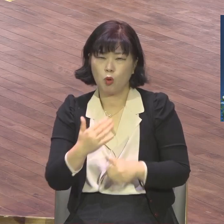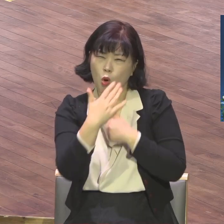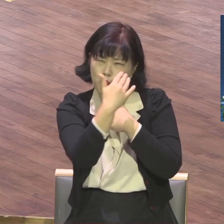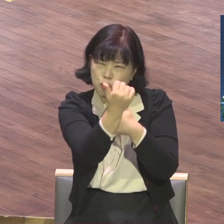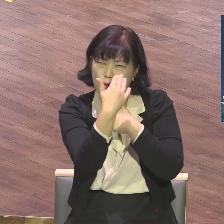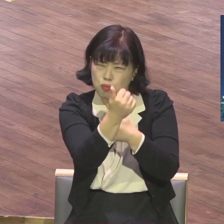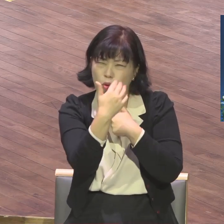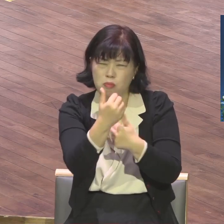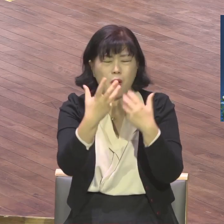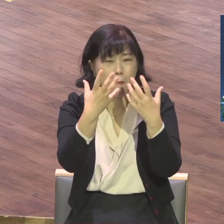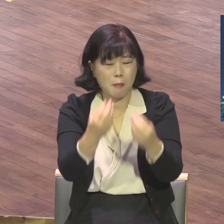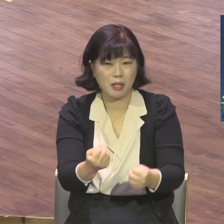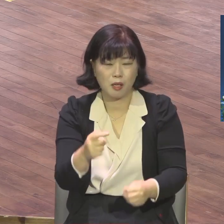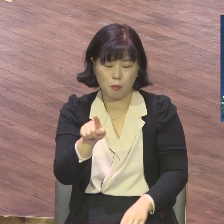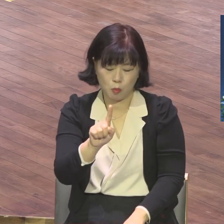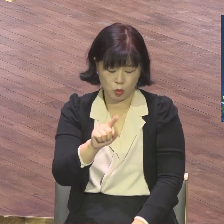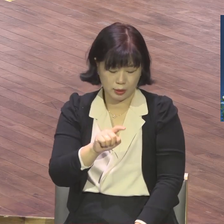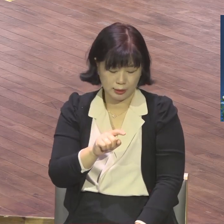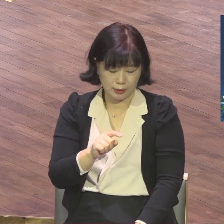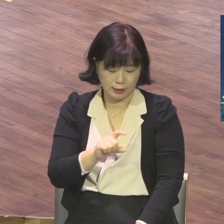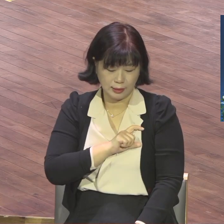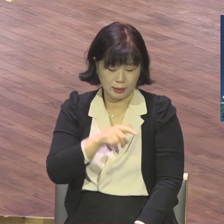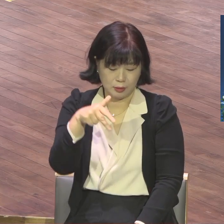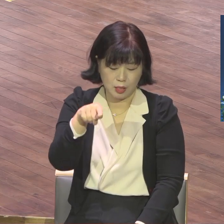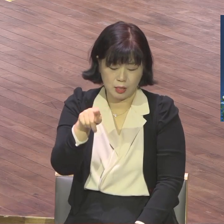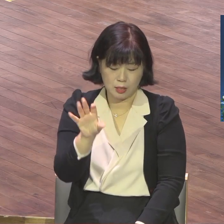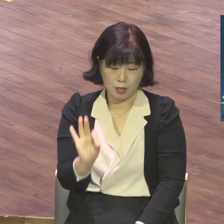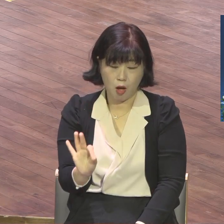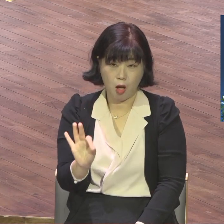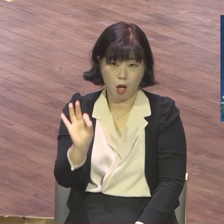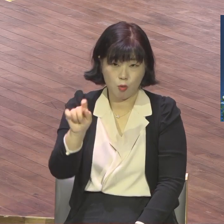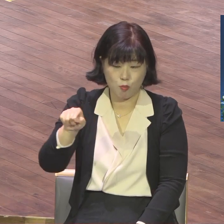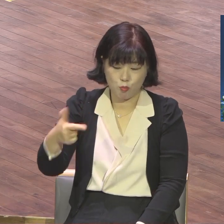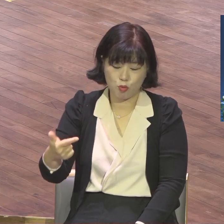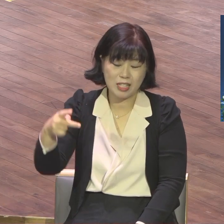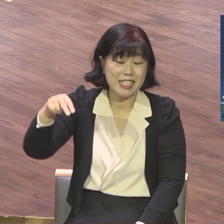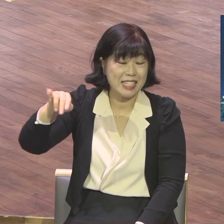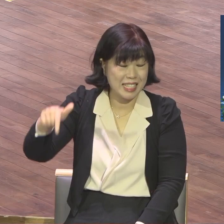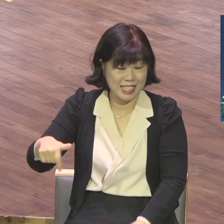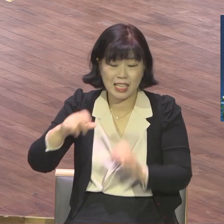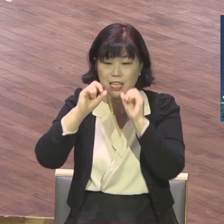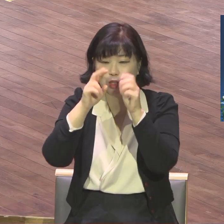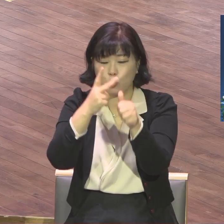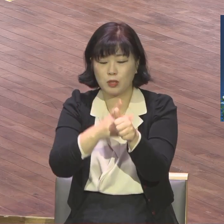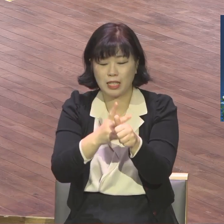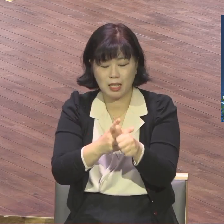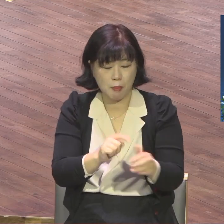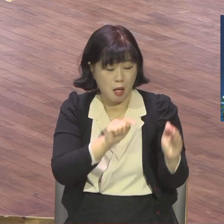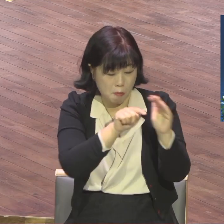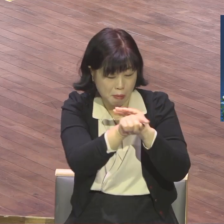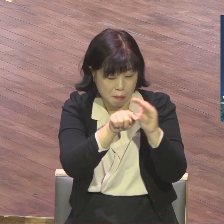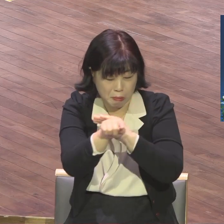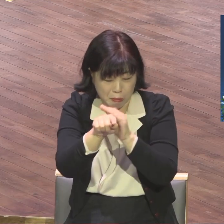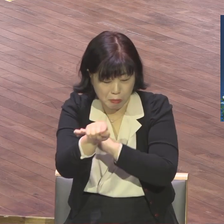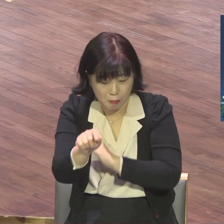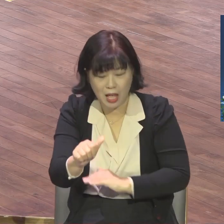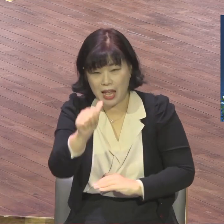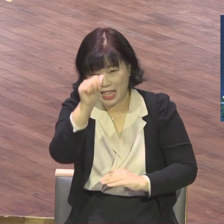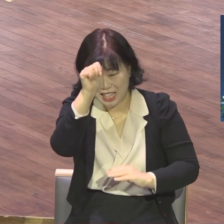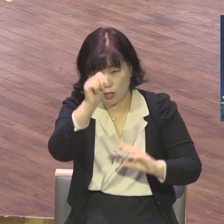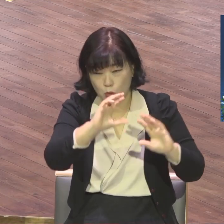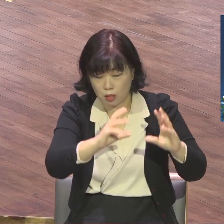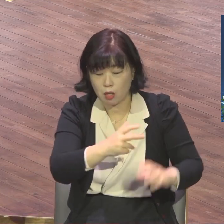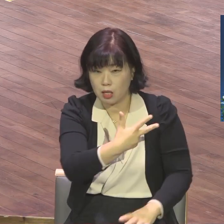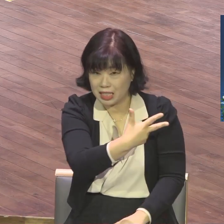지금 우리 정우희 선교사님 문을 하도 많이 열어놔가지고 정신이 없어. 그것도 매일 와 매일. 인도네시아